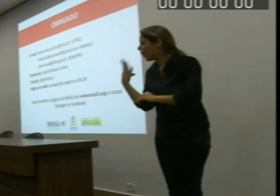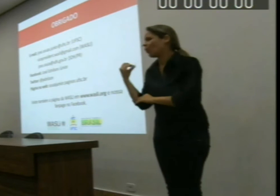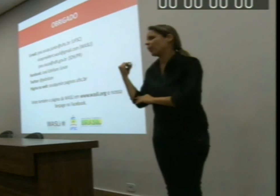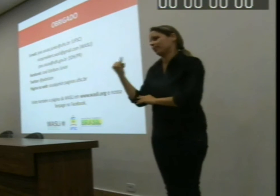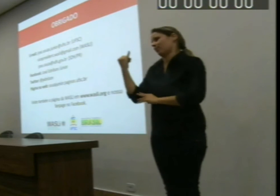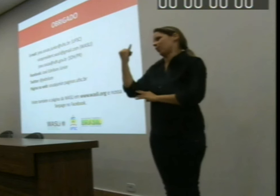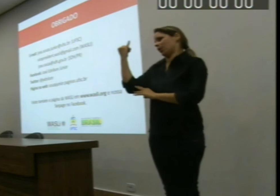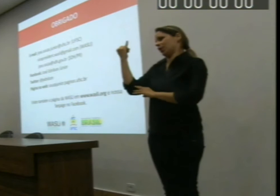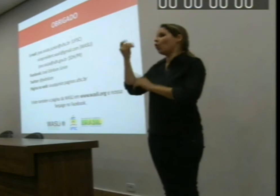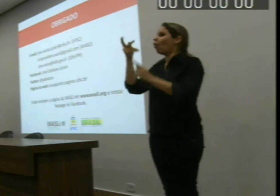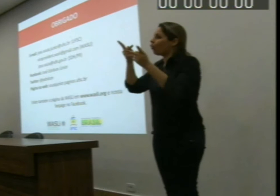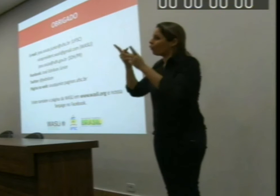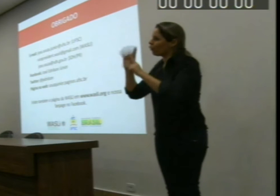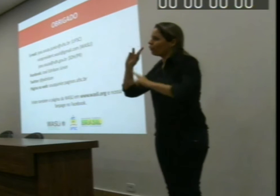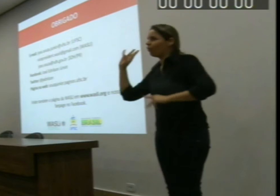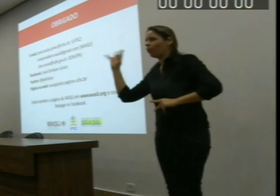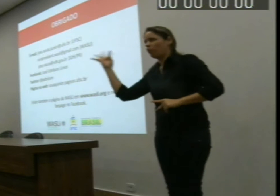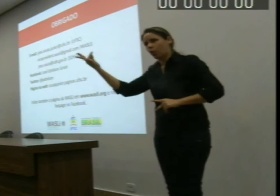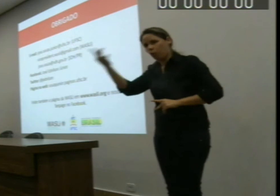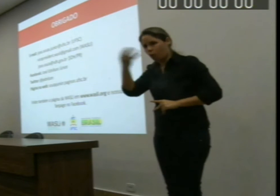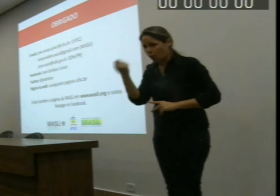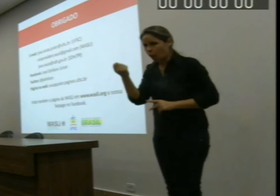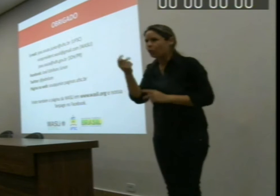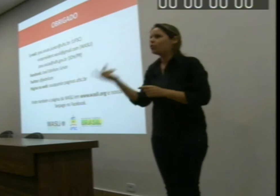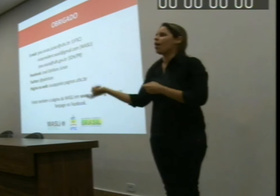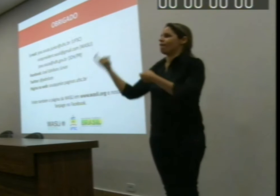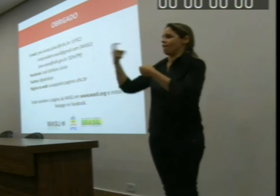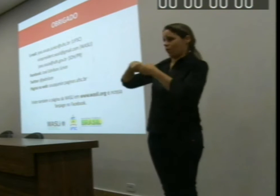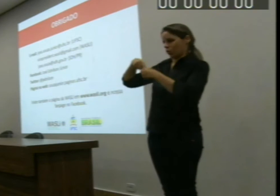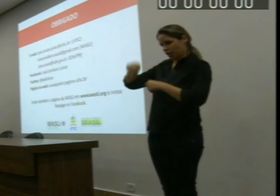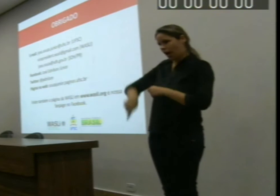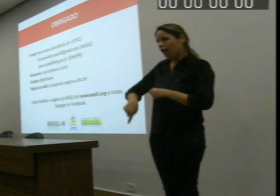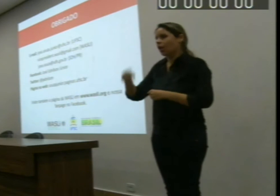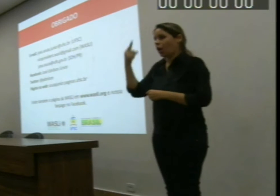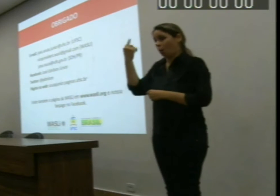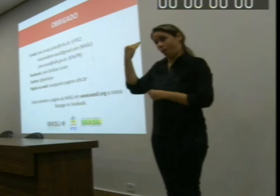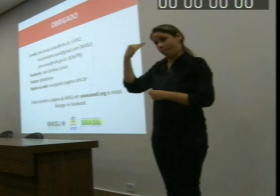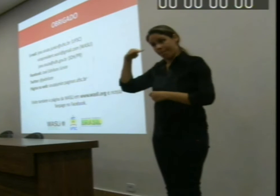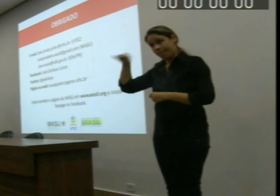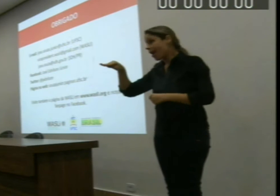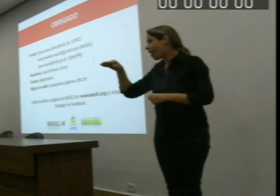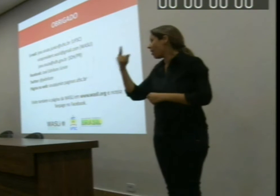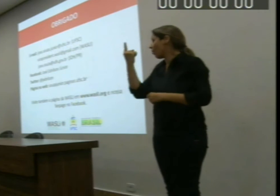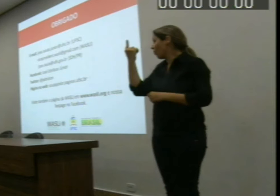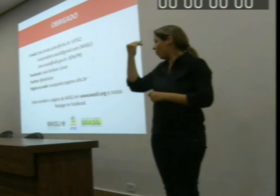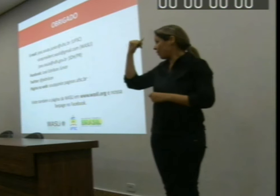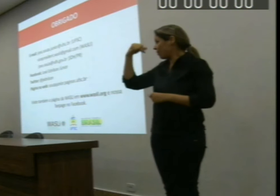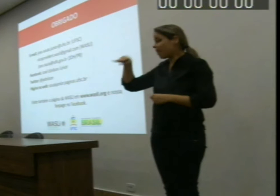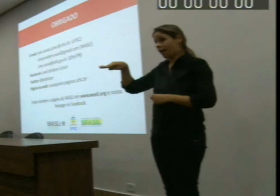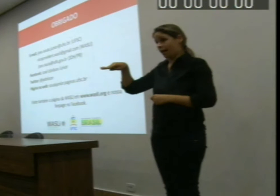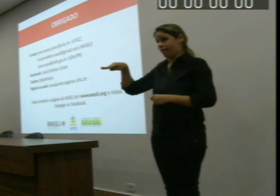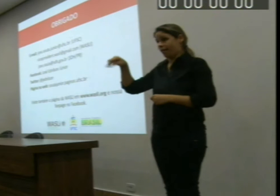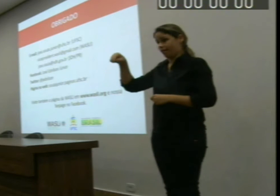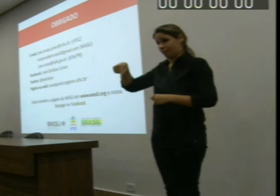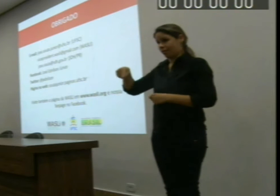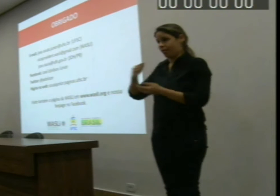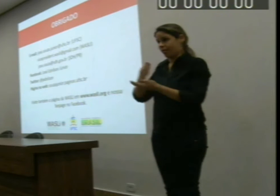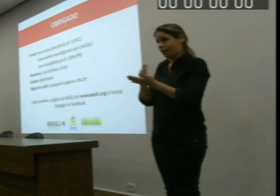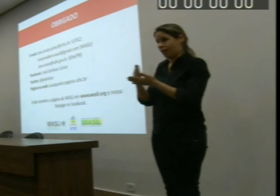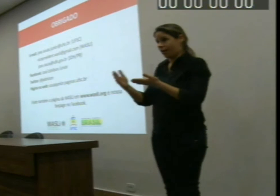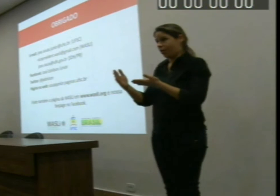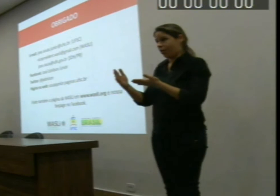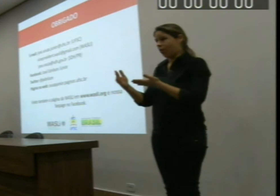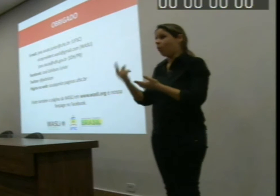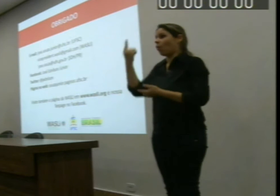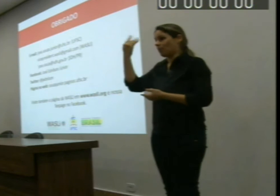para retornar se possível a 1:30 No mais tardar 1:45 pra gente dar início à